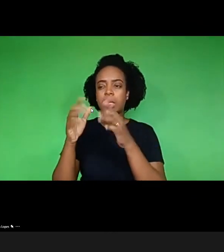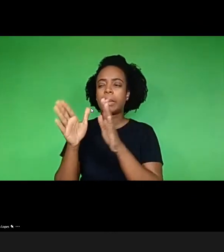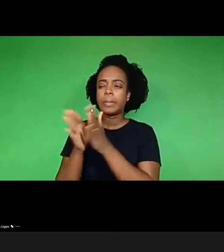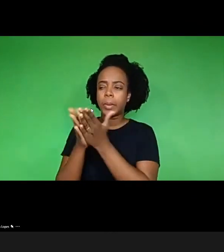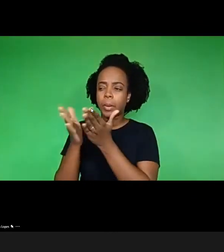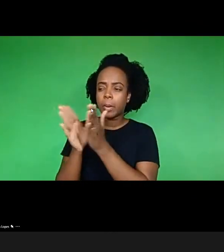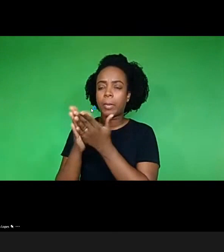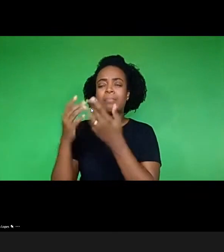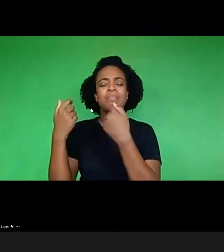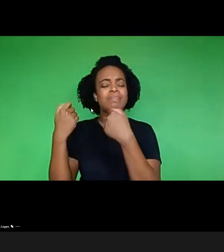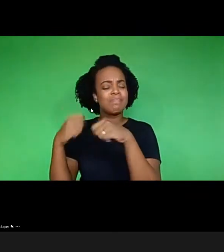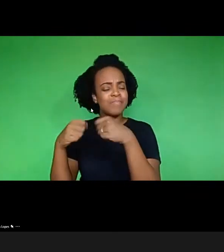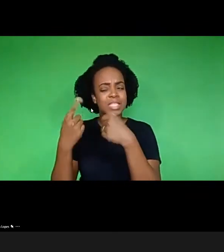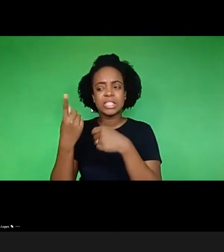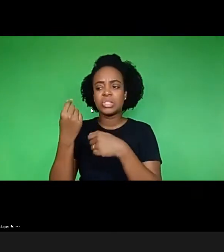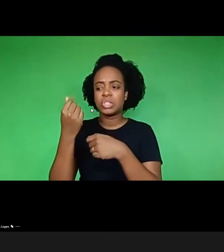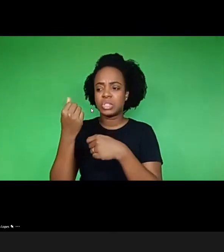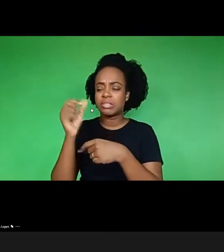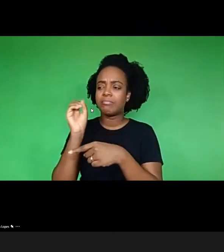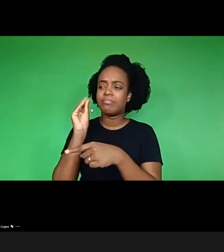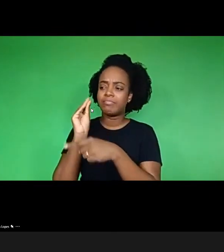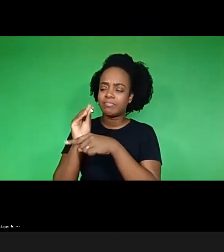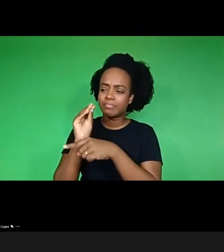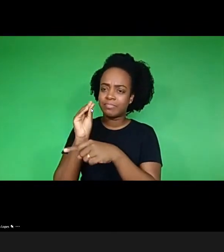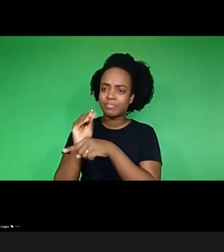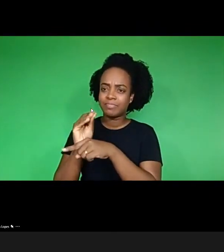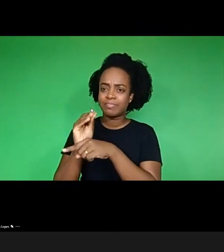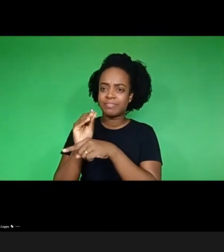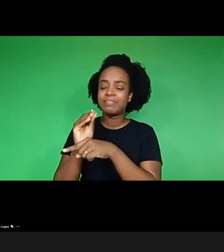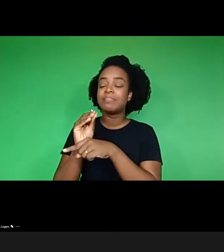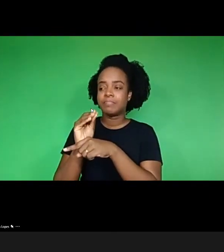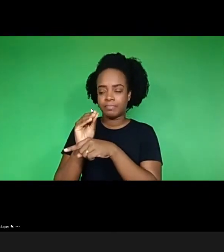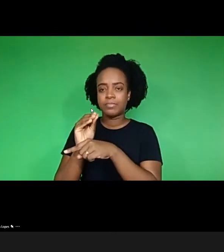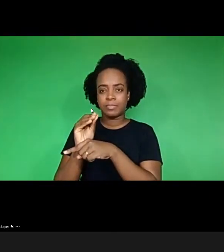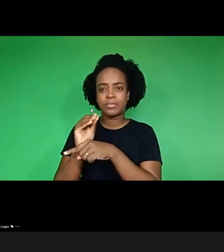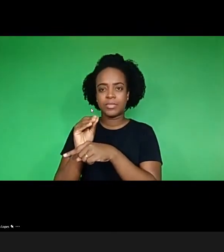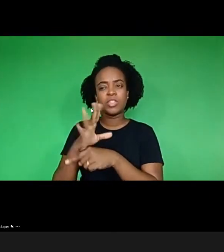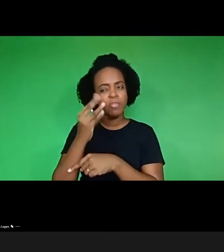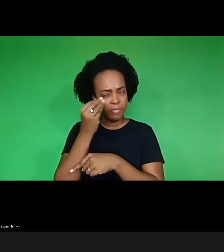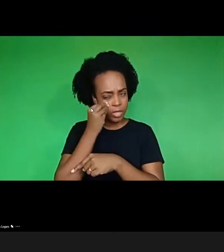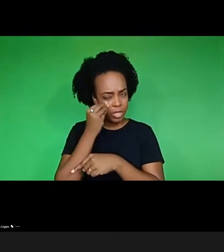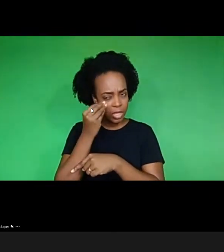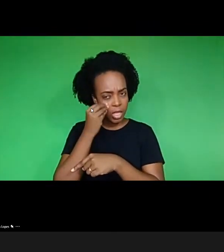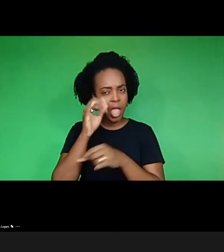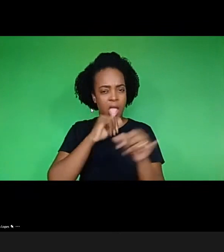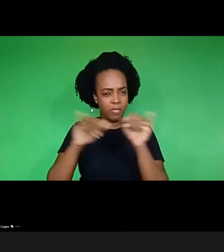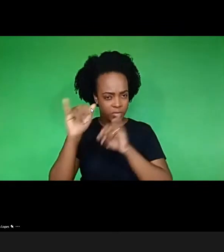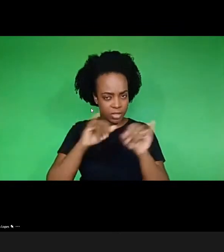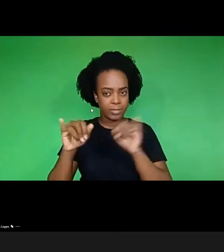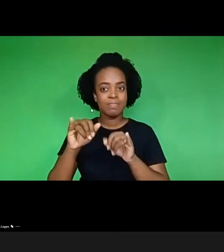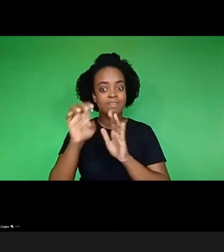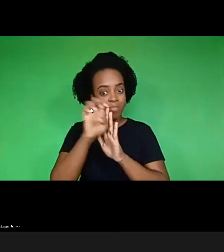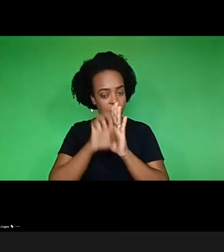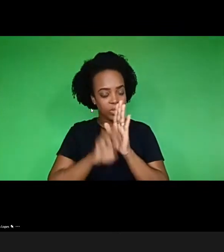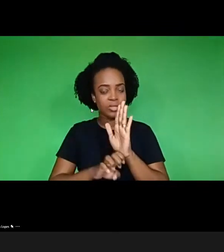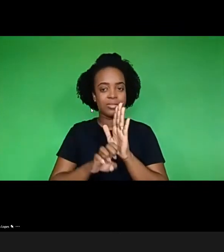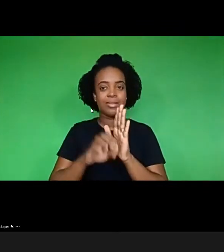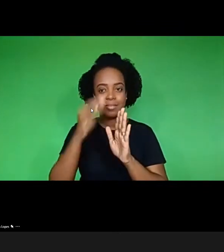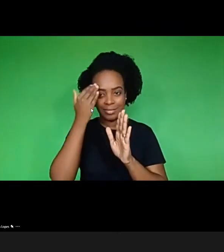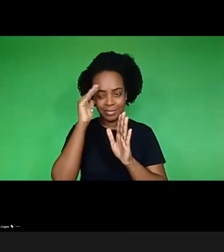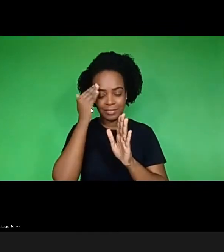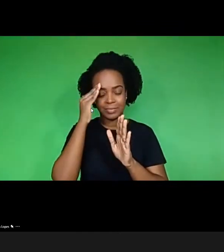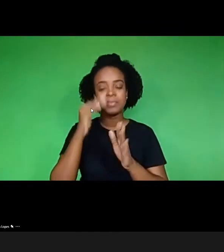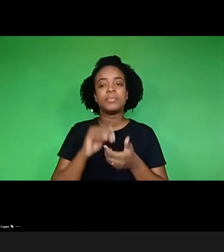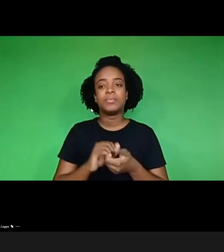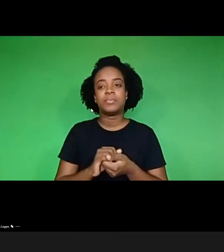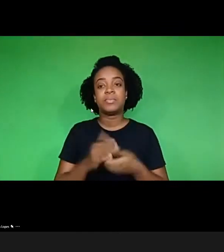estão precisando do auxílio emergencial e não estão na live, tá? Vai tentar encontrar esses alunos para participar também